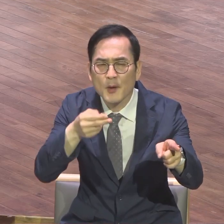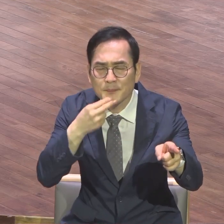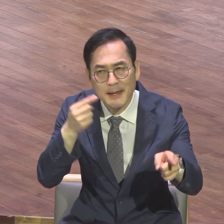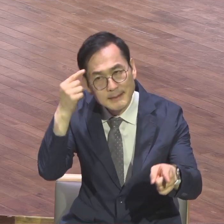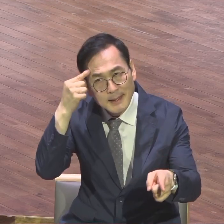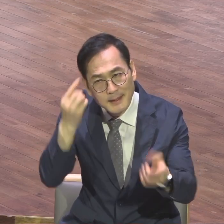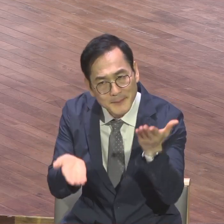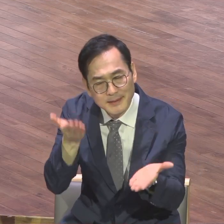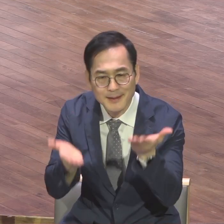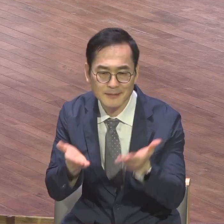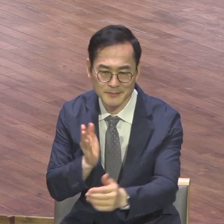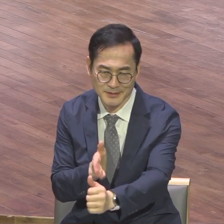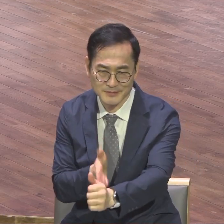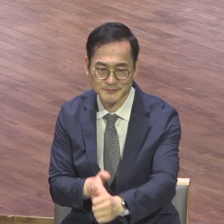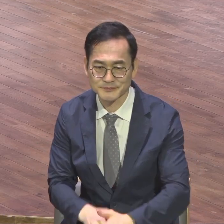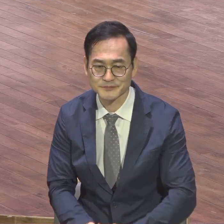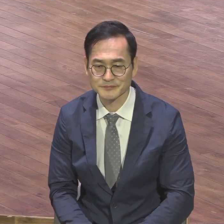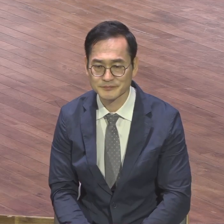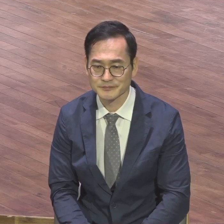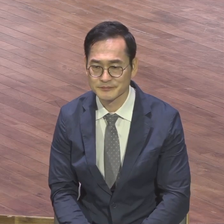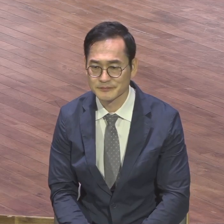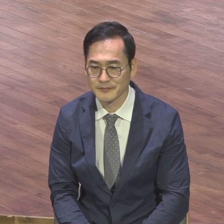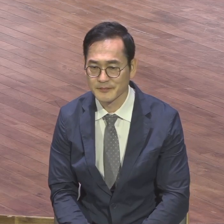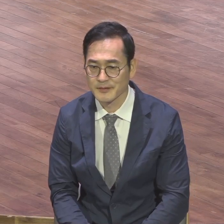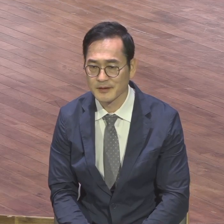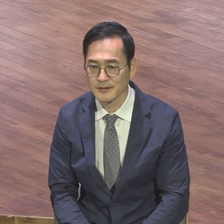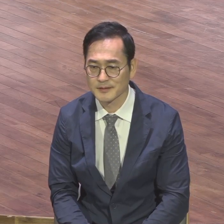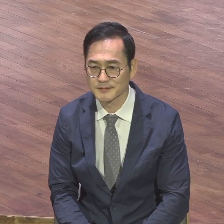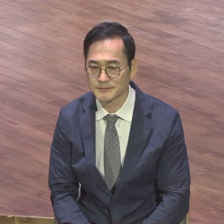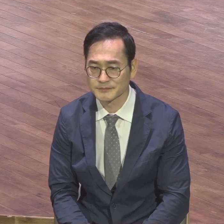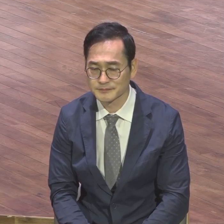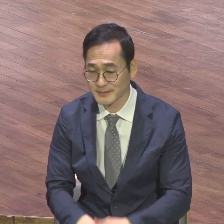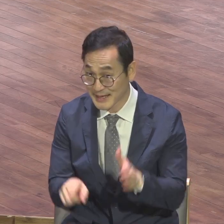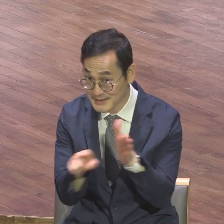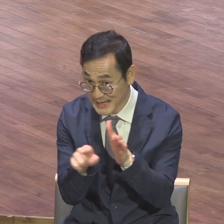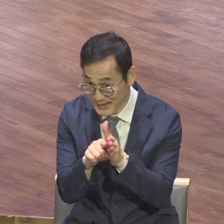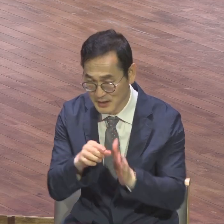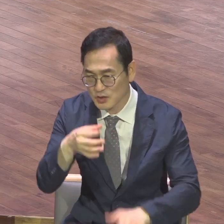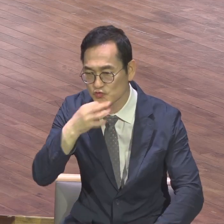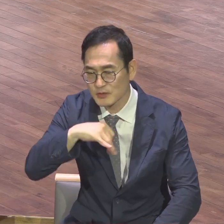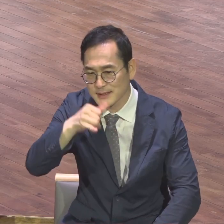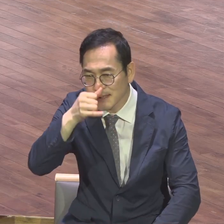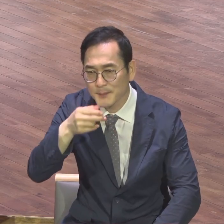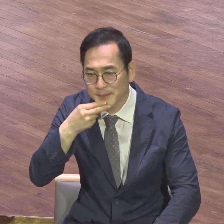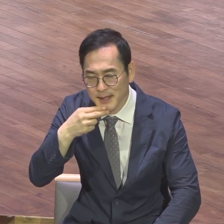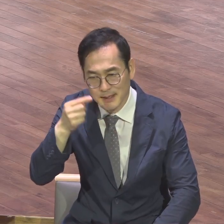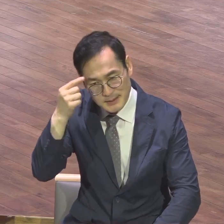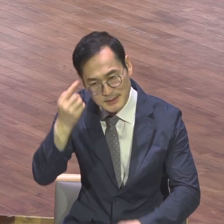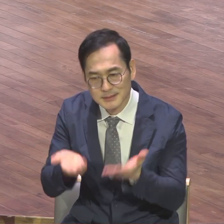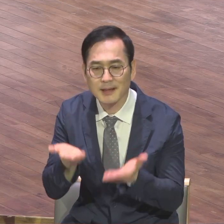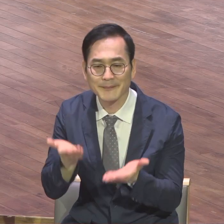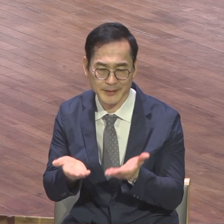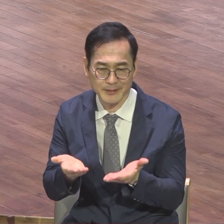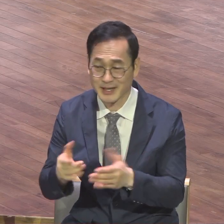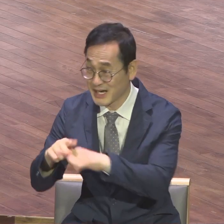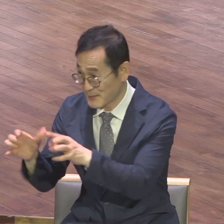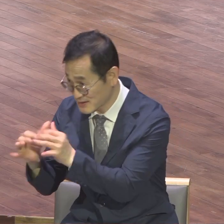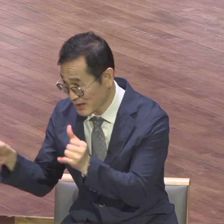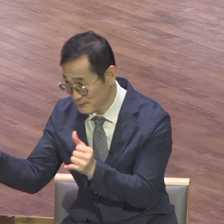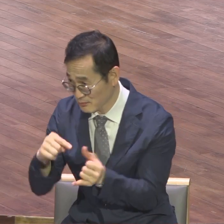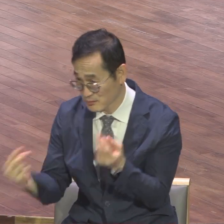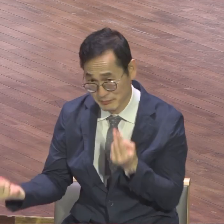보세요. 복음의 유익이 내 신앙의 유익이 되겠나 안 되겠나 굉장히 차원이 다르죠. 일반 사람들하고